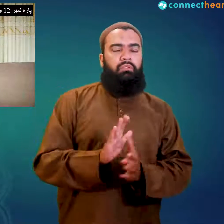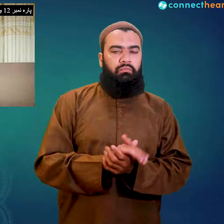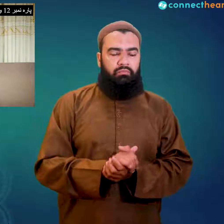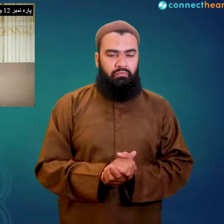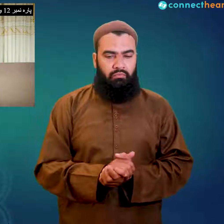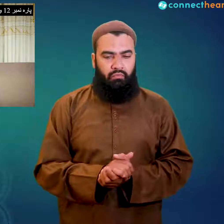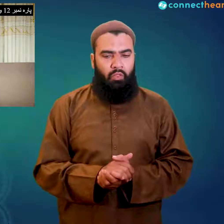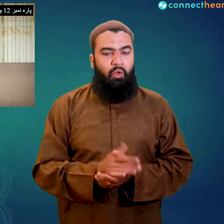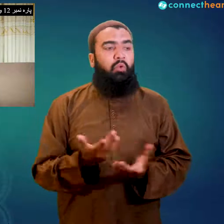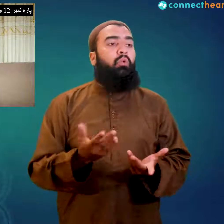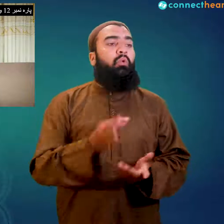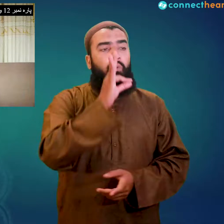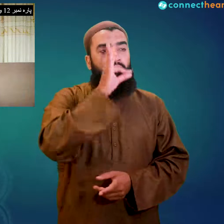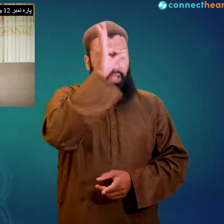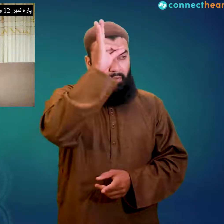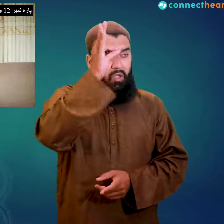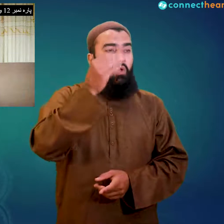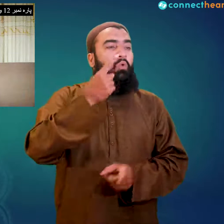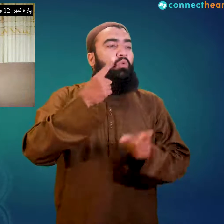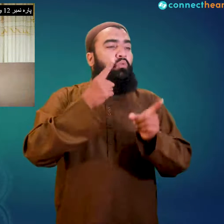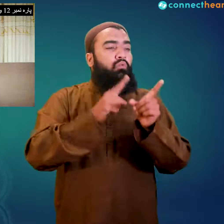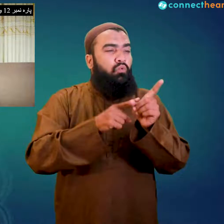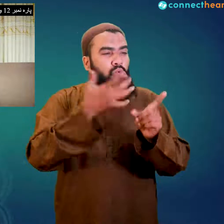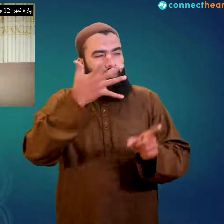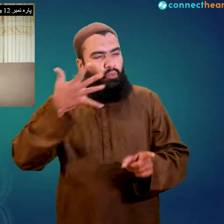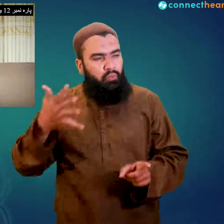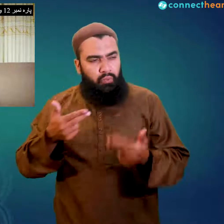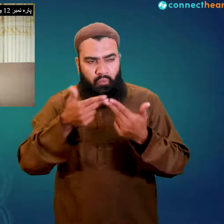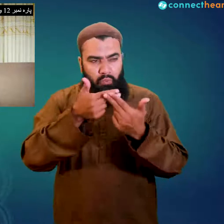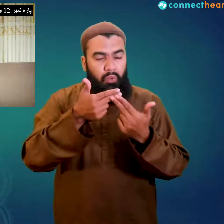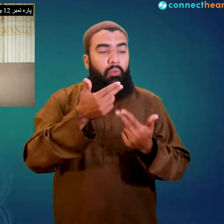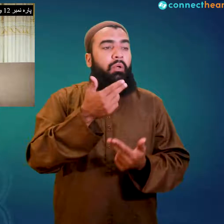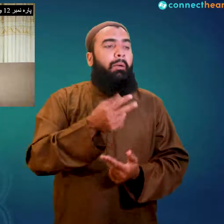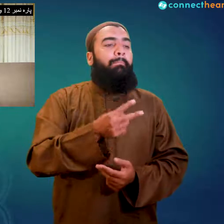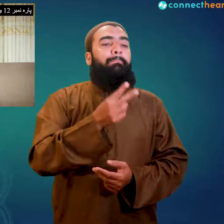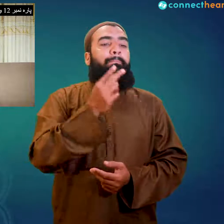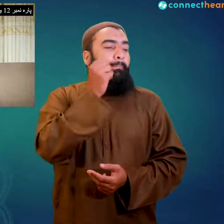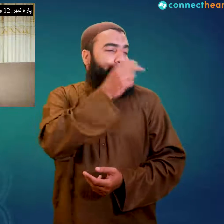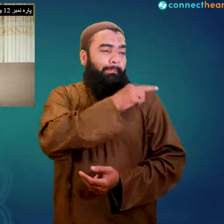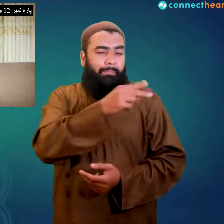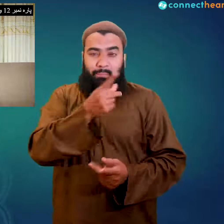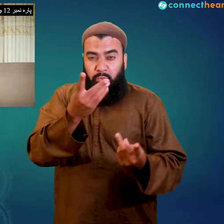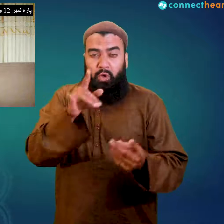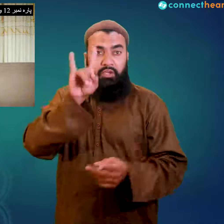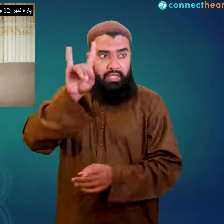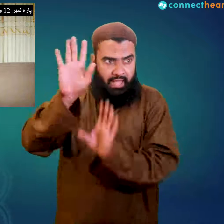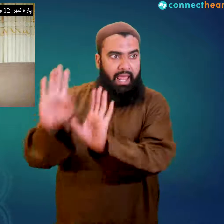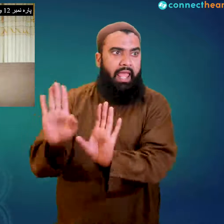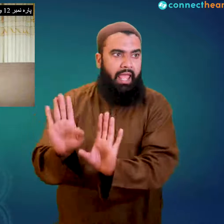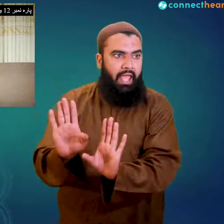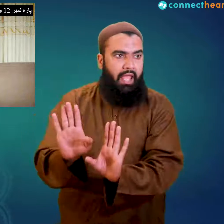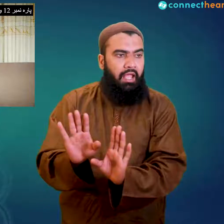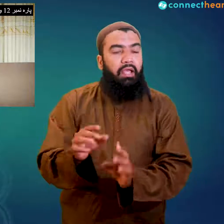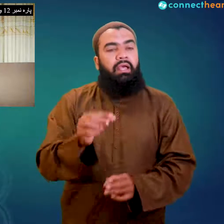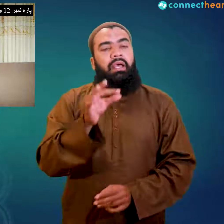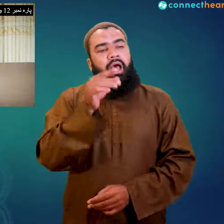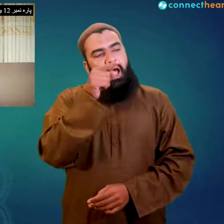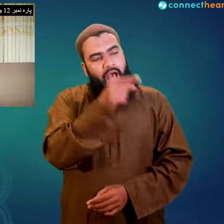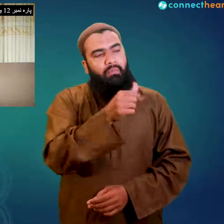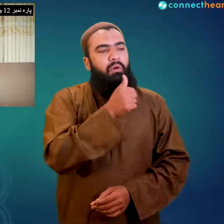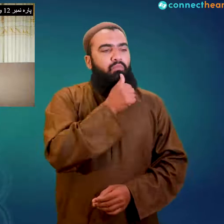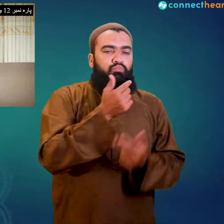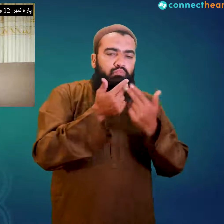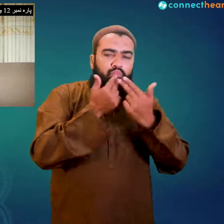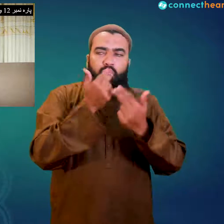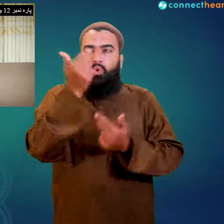الصلاۃ والسلام سے حسد کرتے تھے، کیونکہ والد کا، حضرت یعقوب علیہ الصلاۃ والسلام کی محبت اور